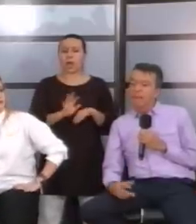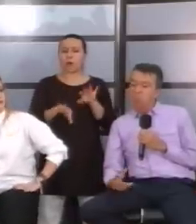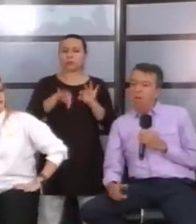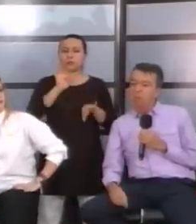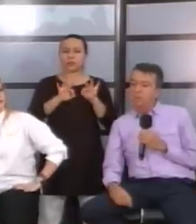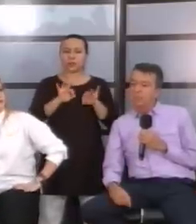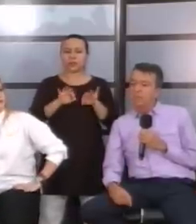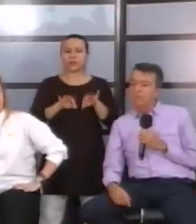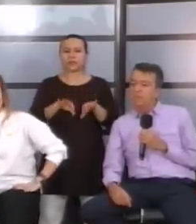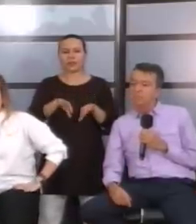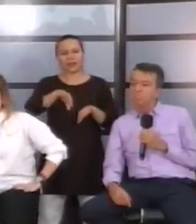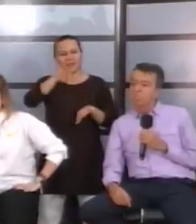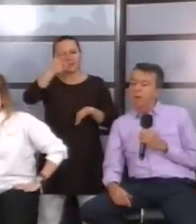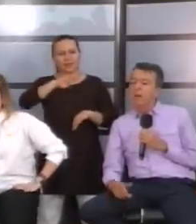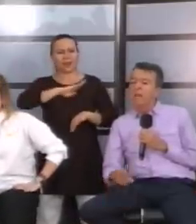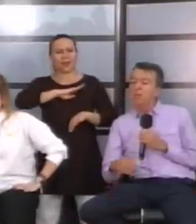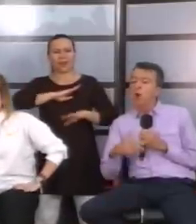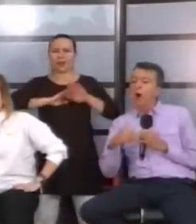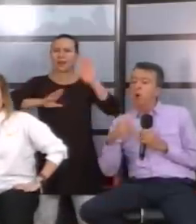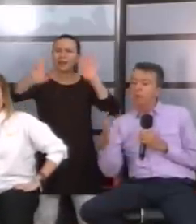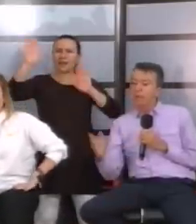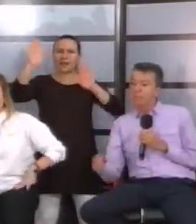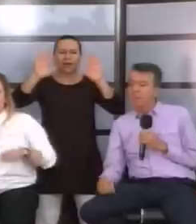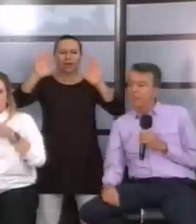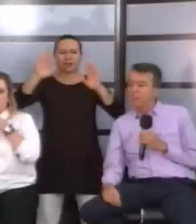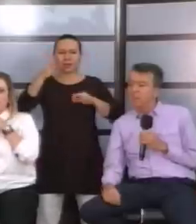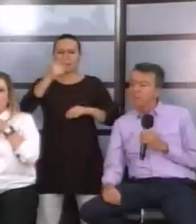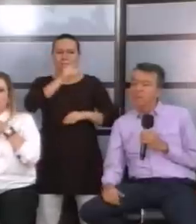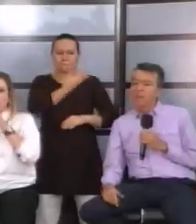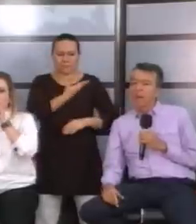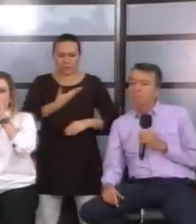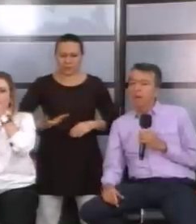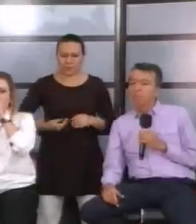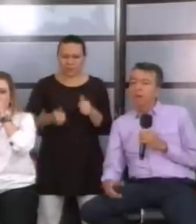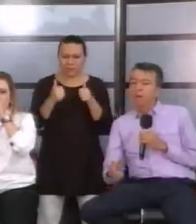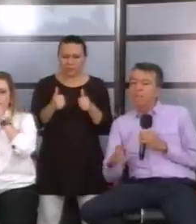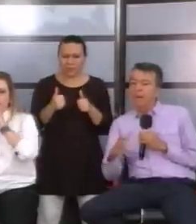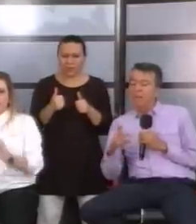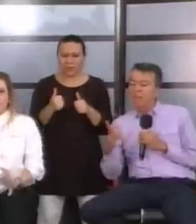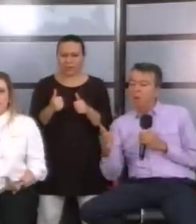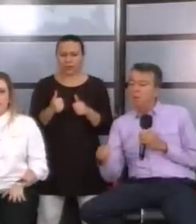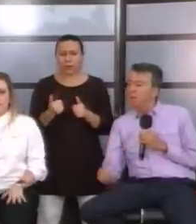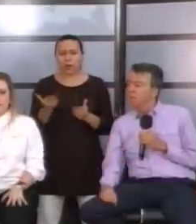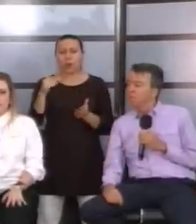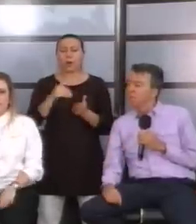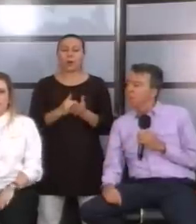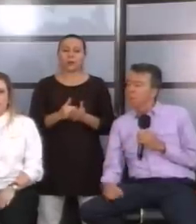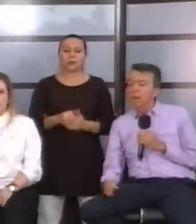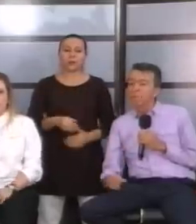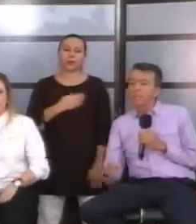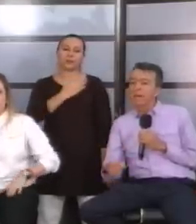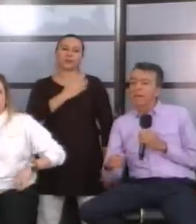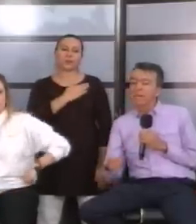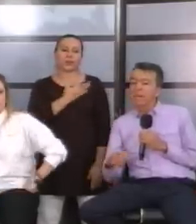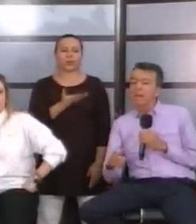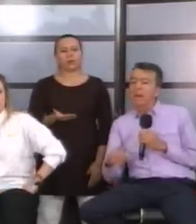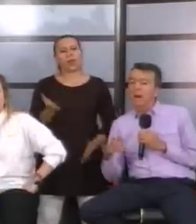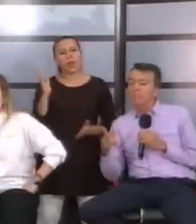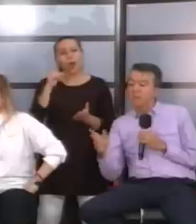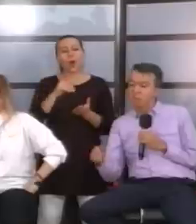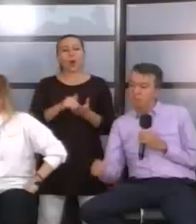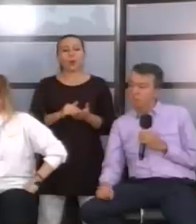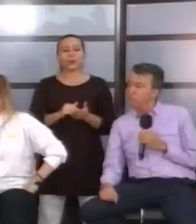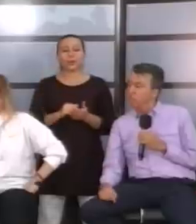verdaderamente elegir buenos presidentes, haber elegido a otra clase dirigente? Al final fue capaz de reelegir a Uribe y fue capaz de reelegir